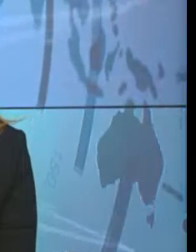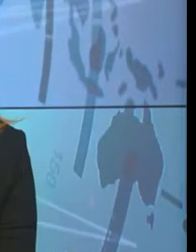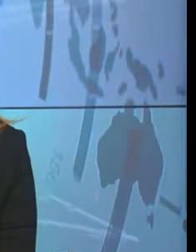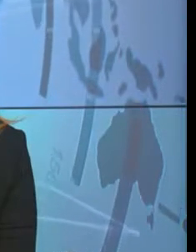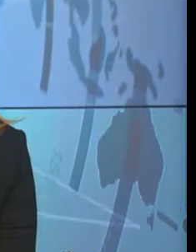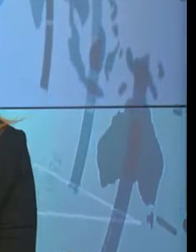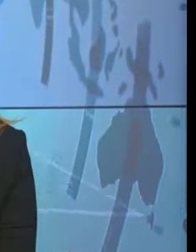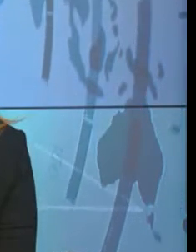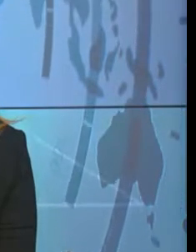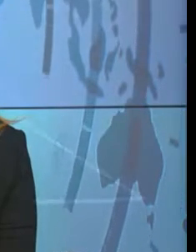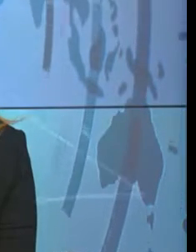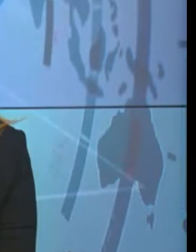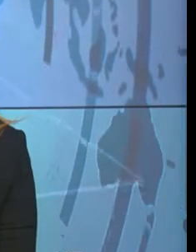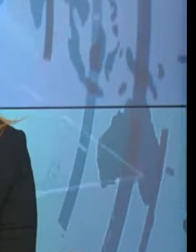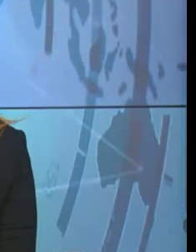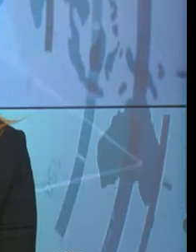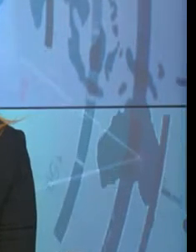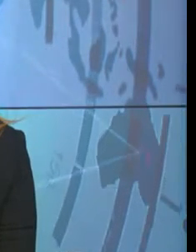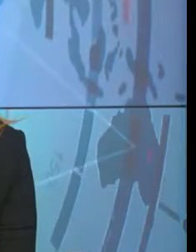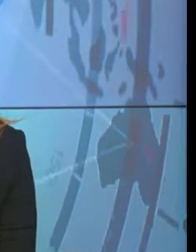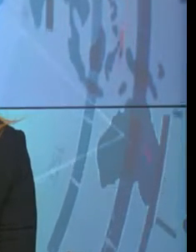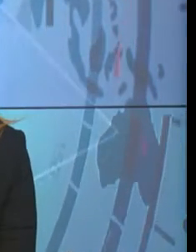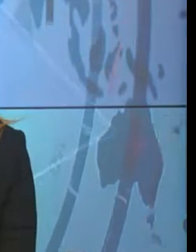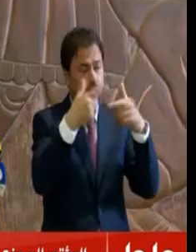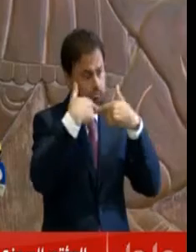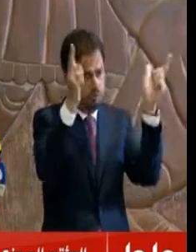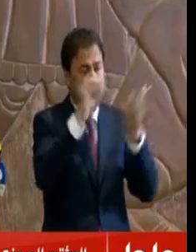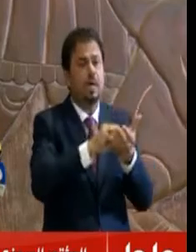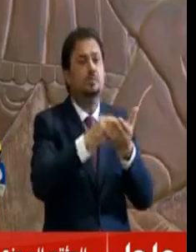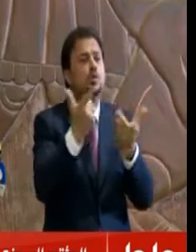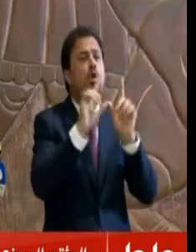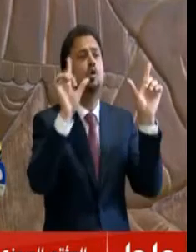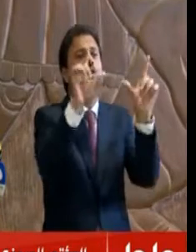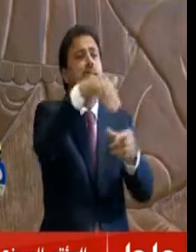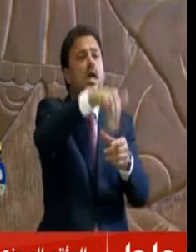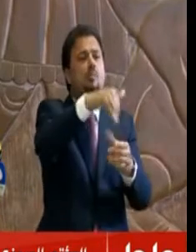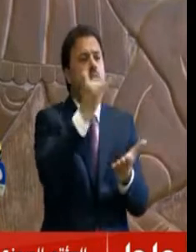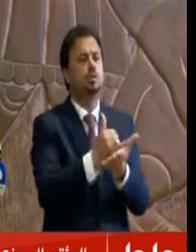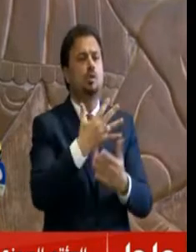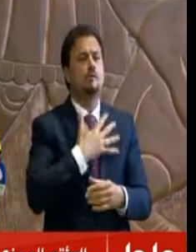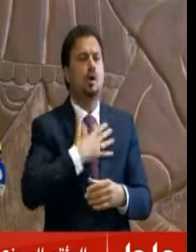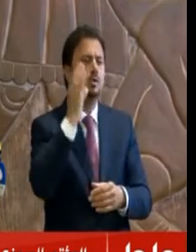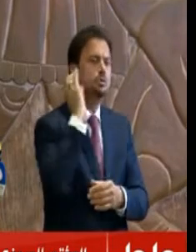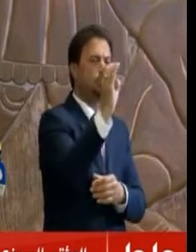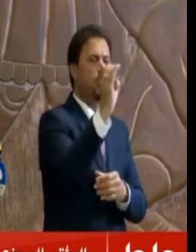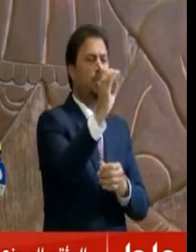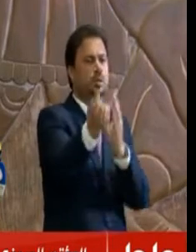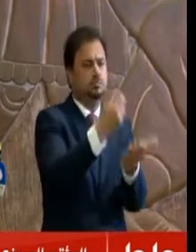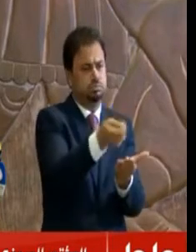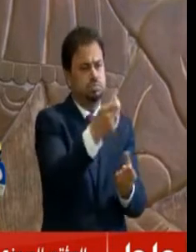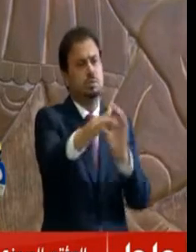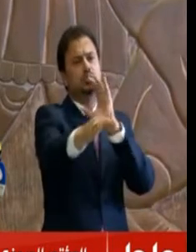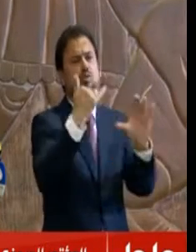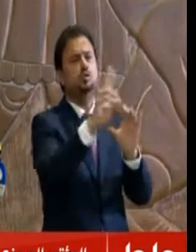الانتخابات ونتائج الانتخابات البرلمانية العراقية في إلى هناك. جاءت الصهام المقدمة إليها أو إلى